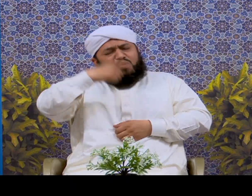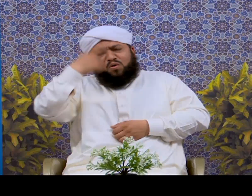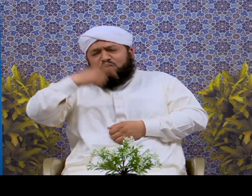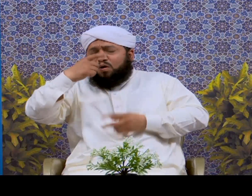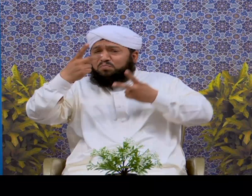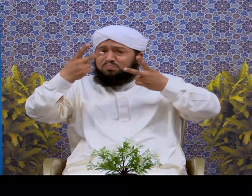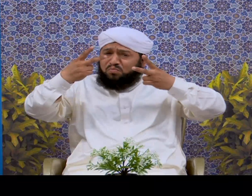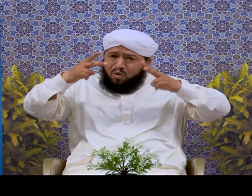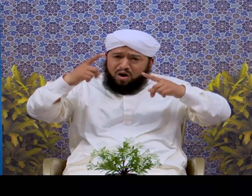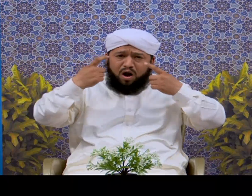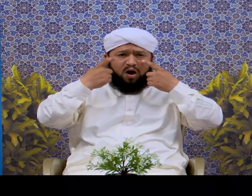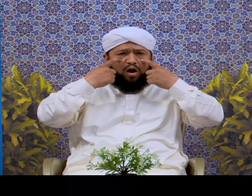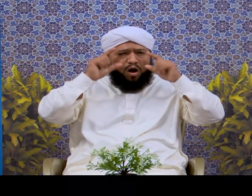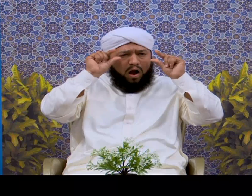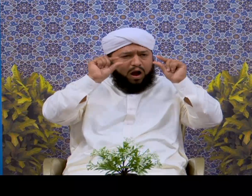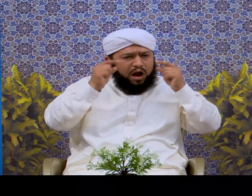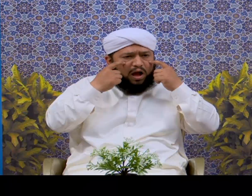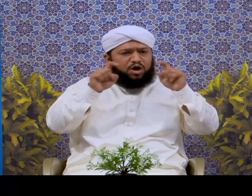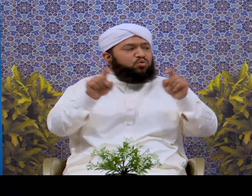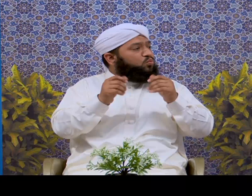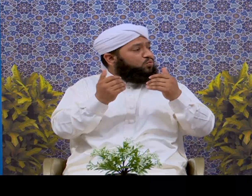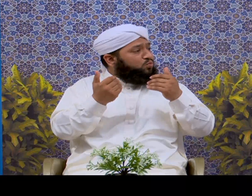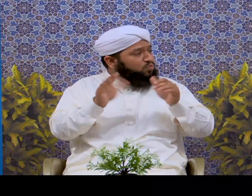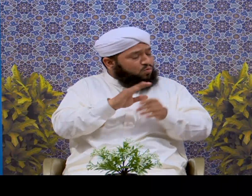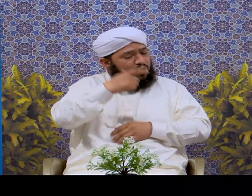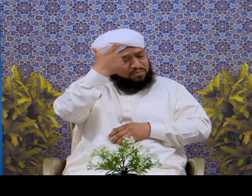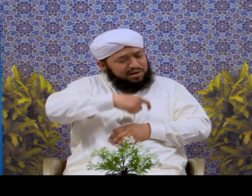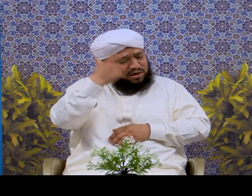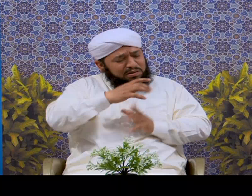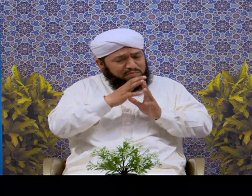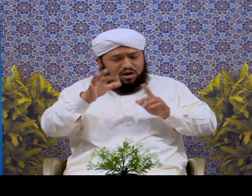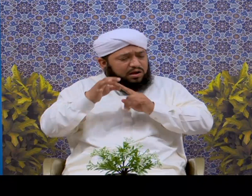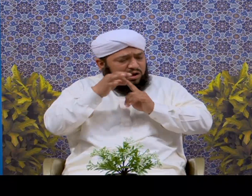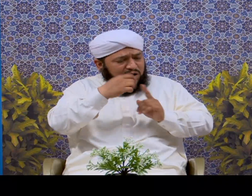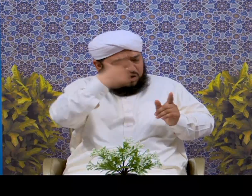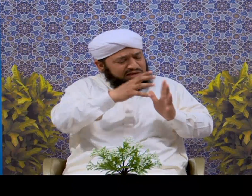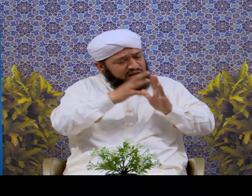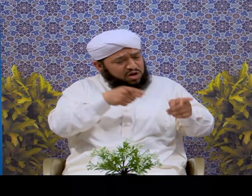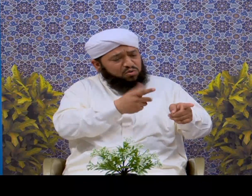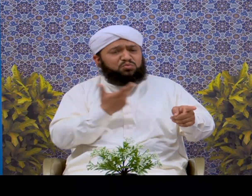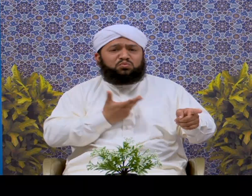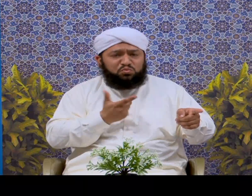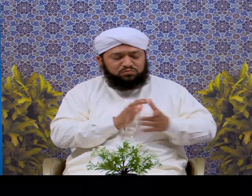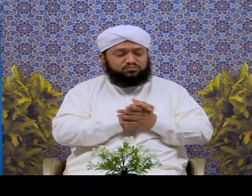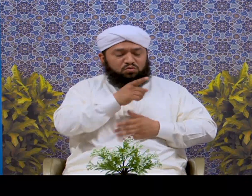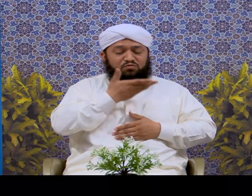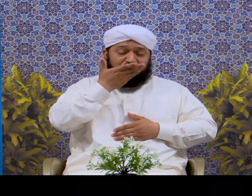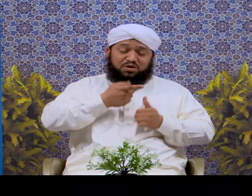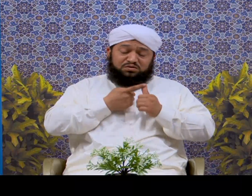میں کافی کمی ہو گئی۔ آپ علیہ السلام سے اس قدر رونے کا سبب پوچھا گیا تو فرمایا، 2 وجہ سے میں